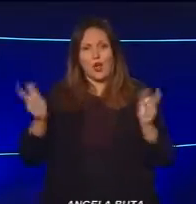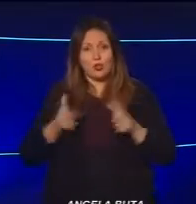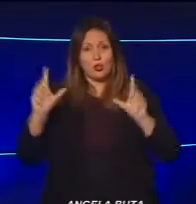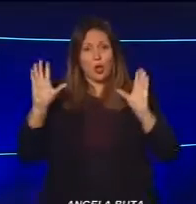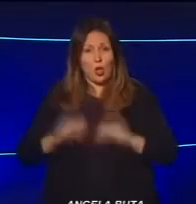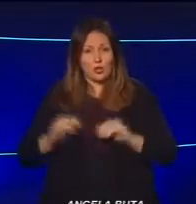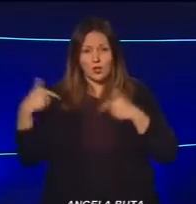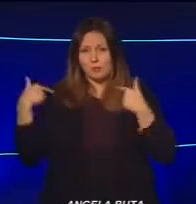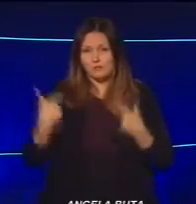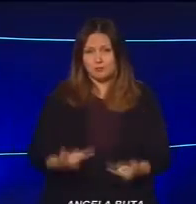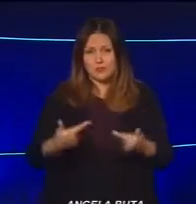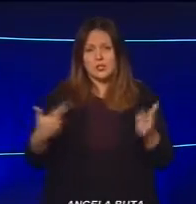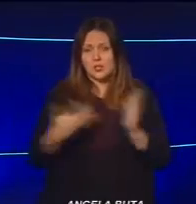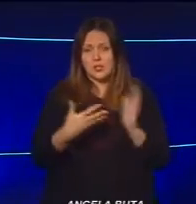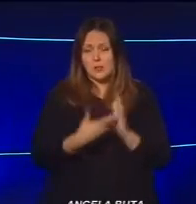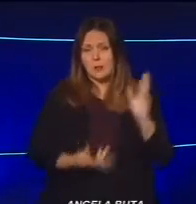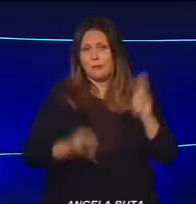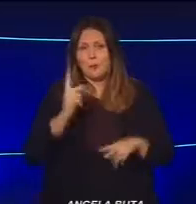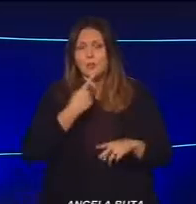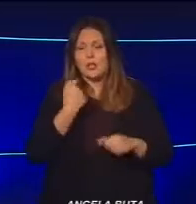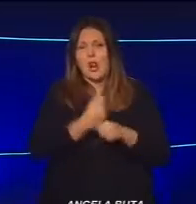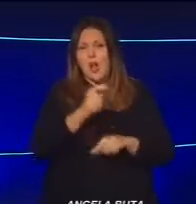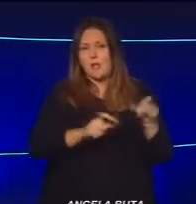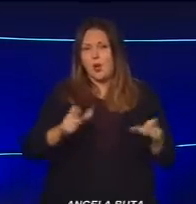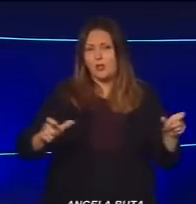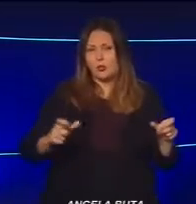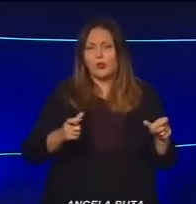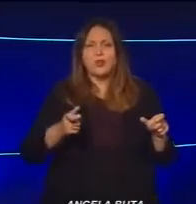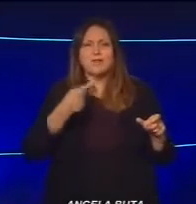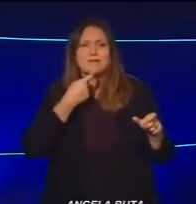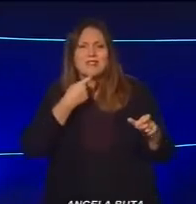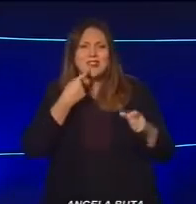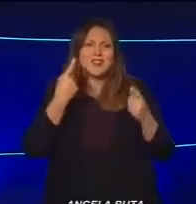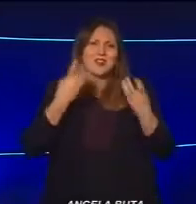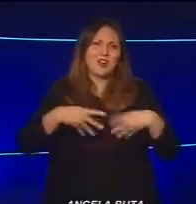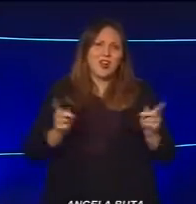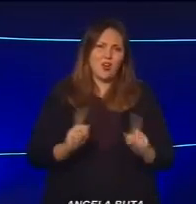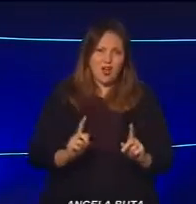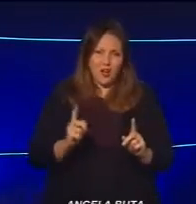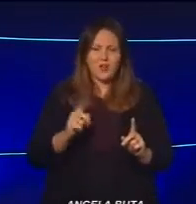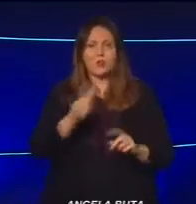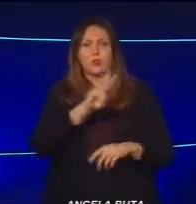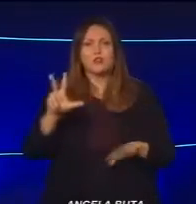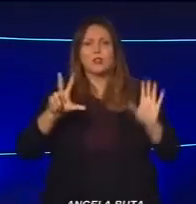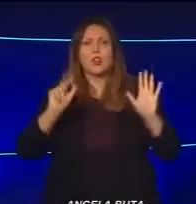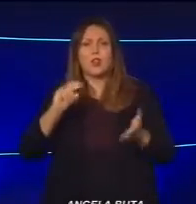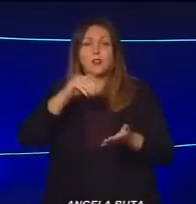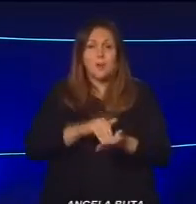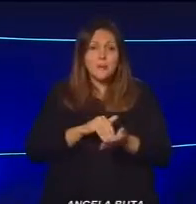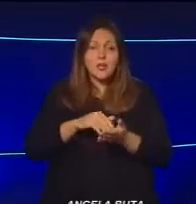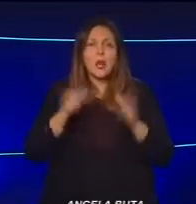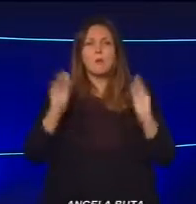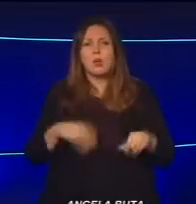molti lavoratori, specie di chi aveva un impiego irregolare. Sono circa 280.000 i posti di lavoro persi